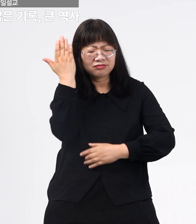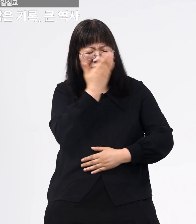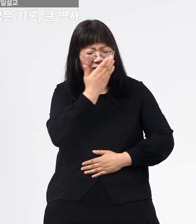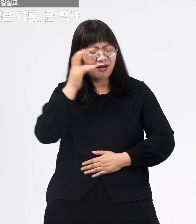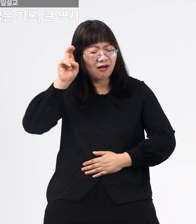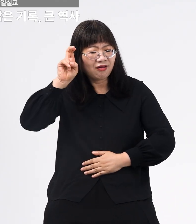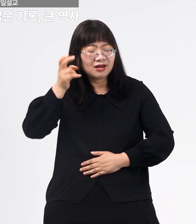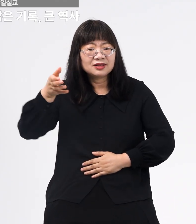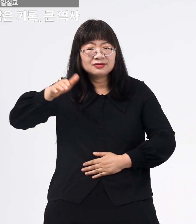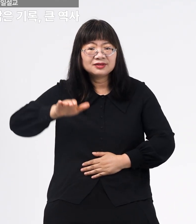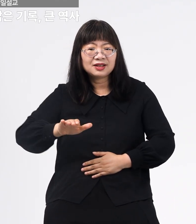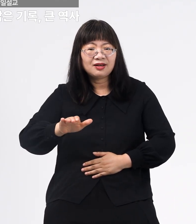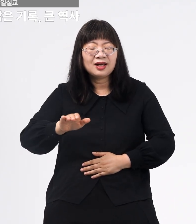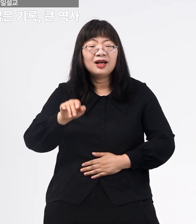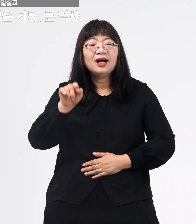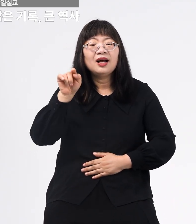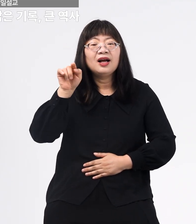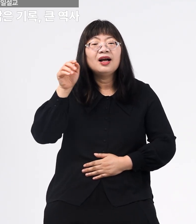텐데, 그도